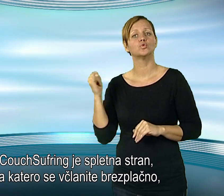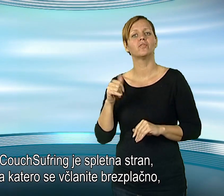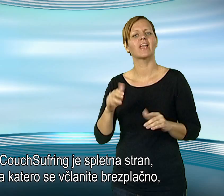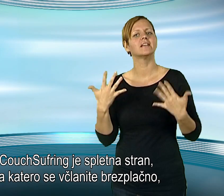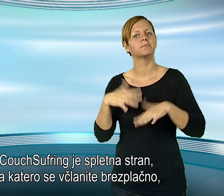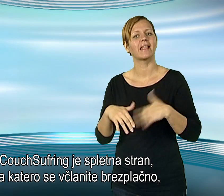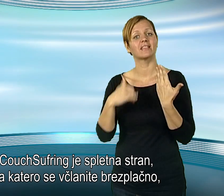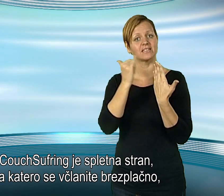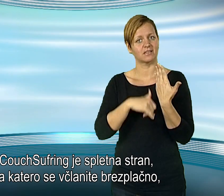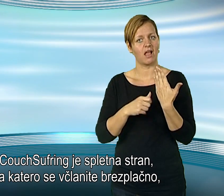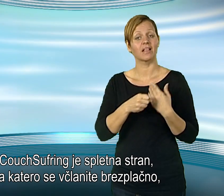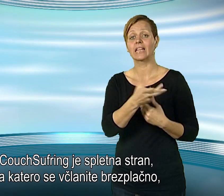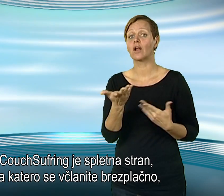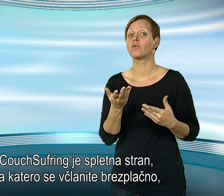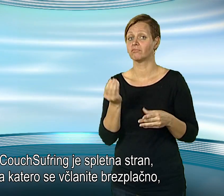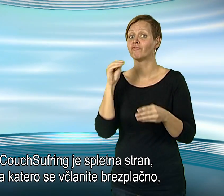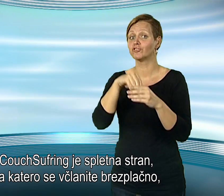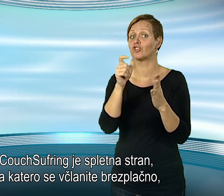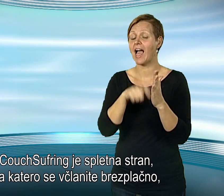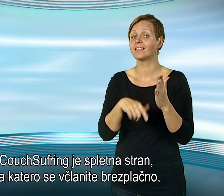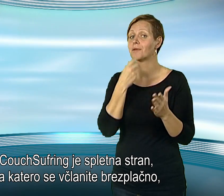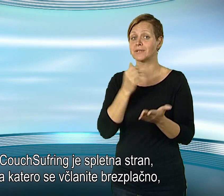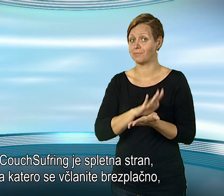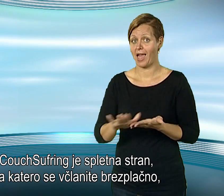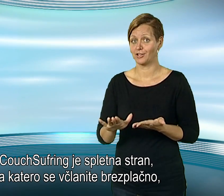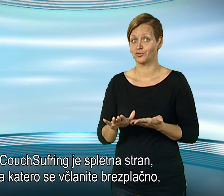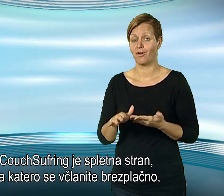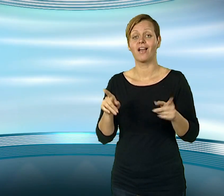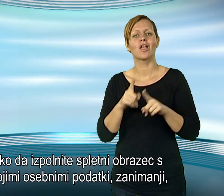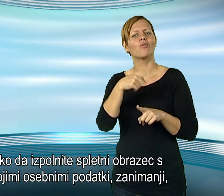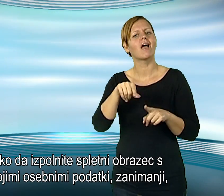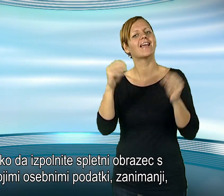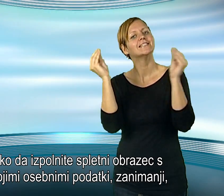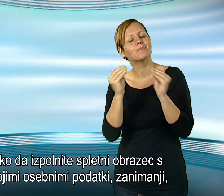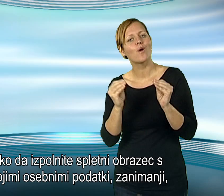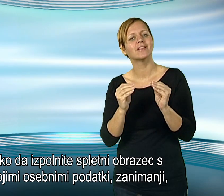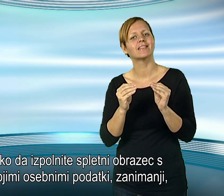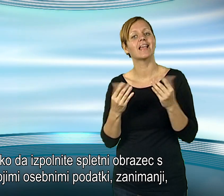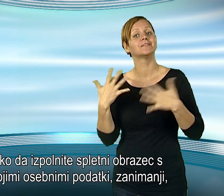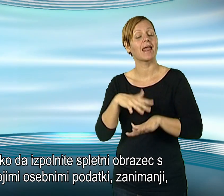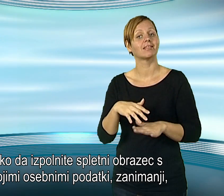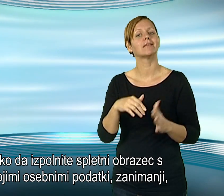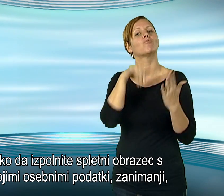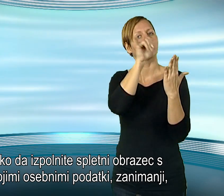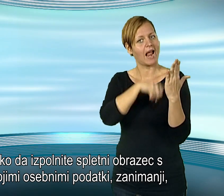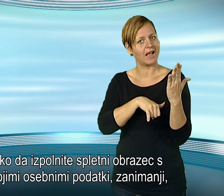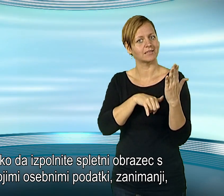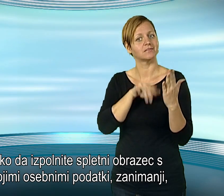Couchsurfing je spletna stran, na katero se včlanite brezplačno, tako da izpolnite spletni obrazec s svojimi